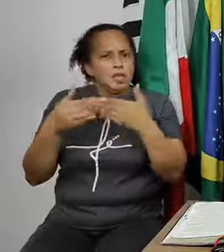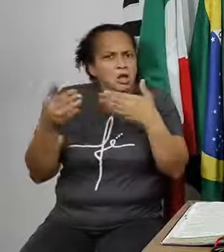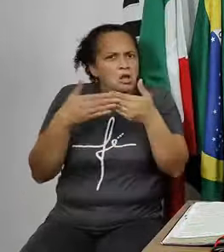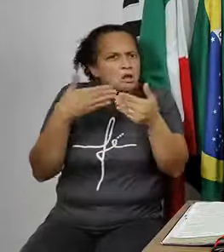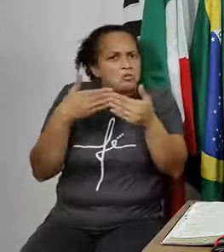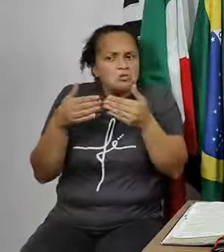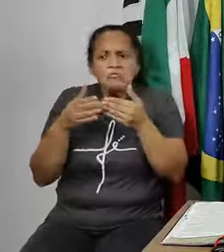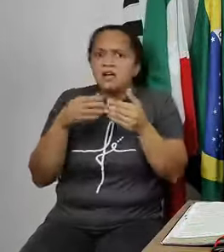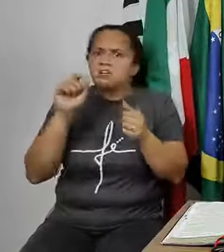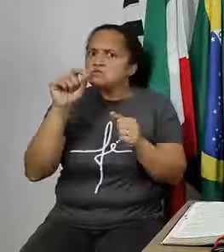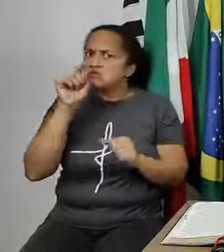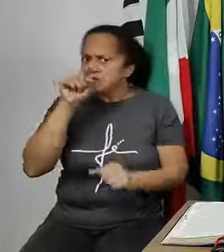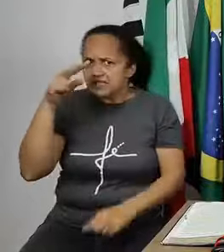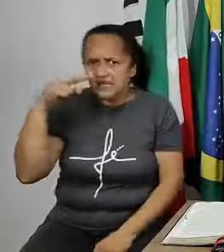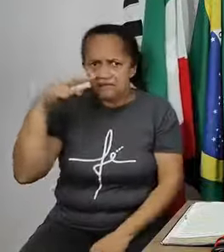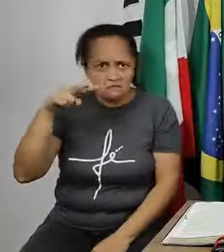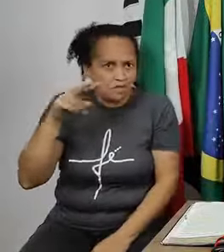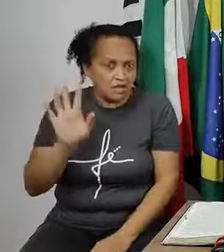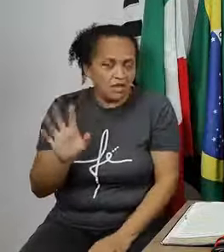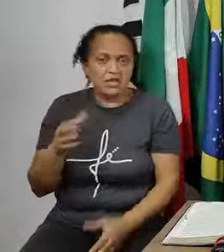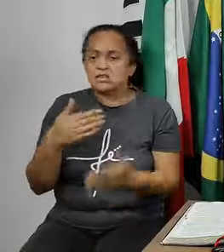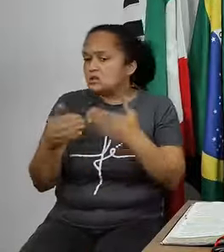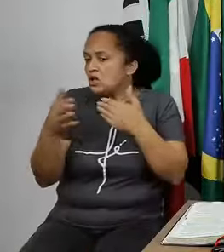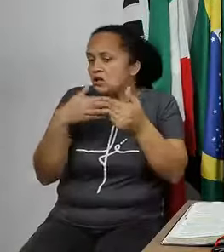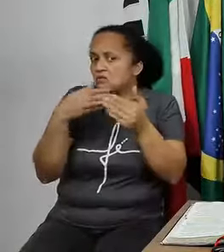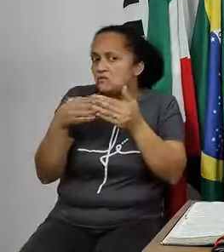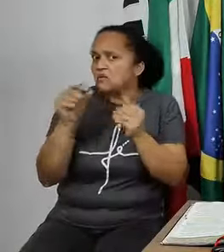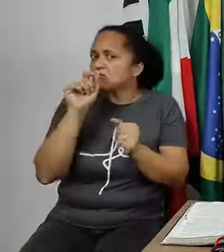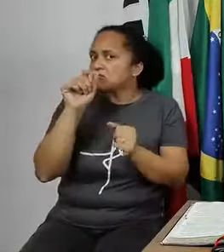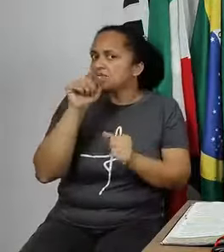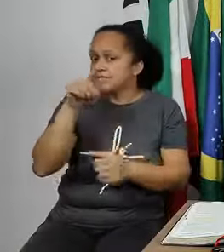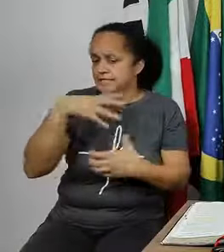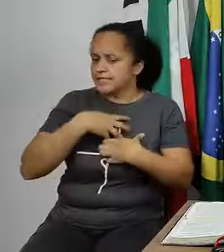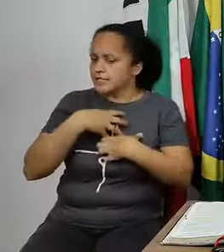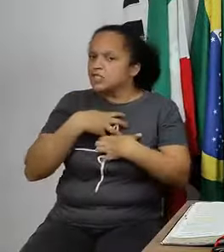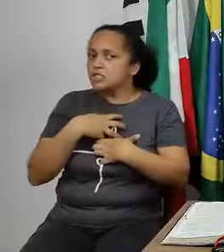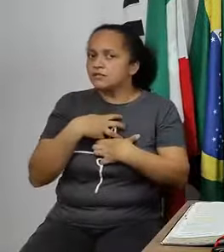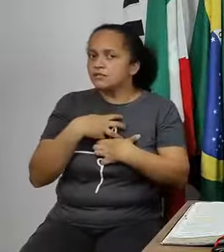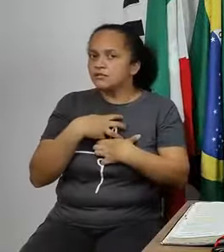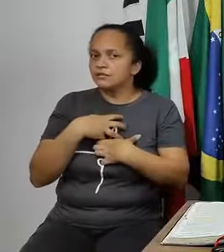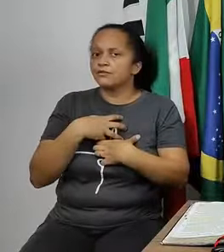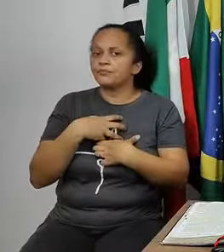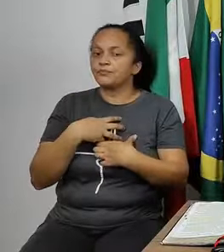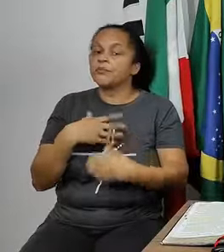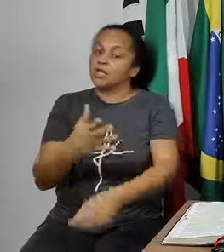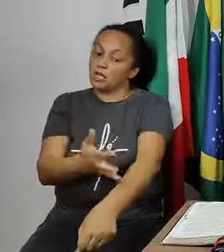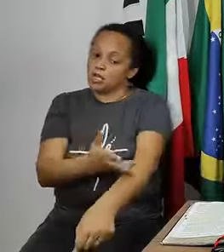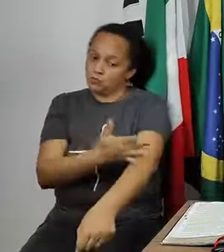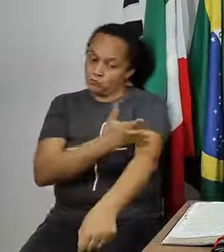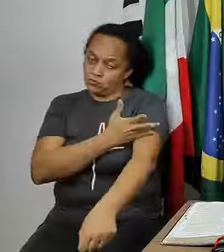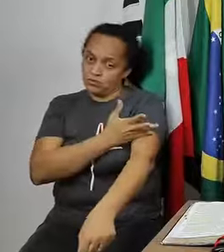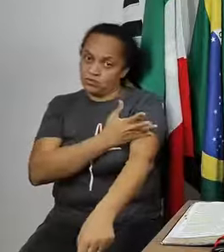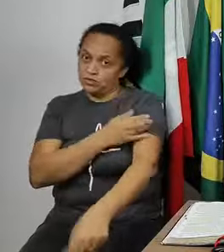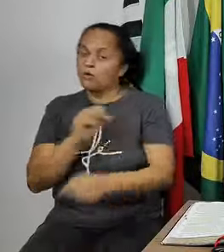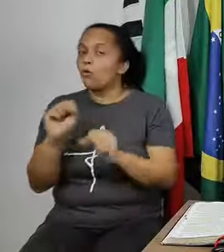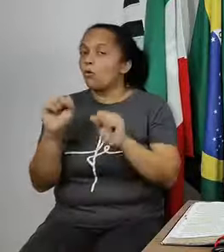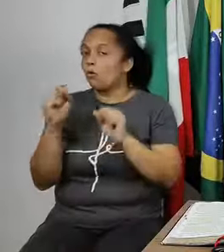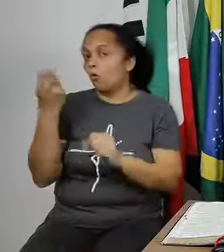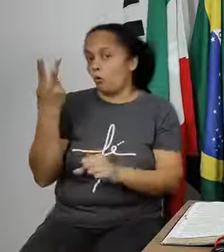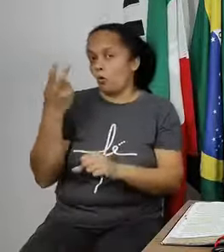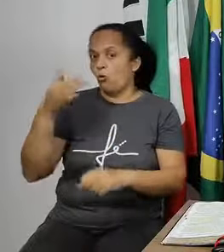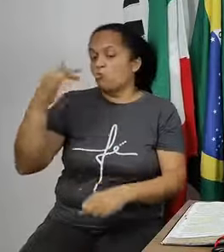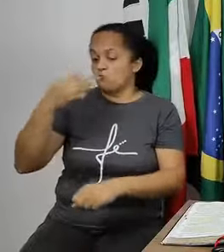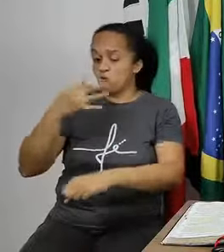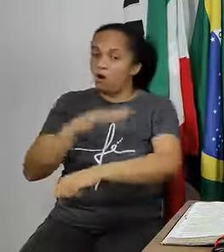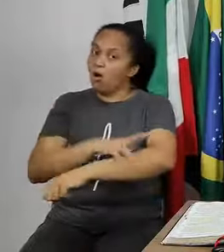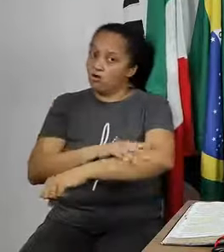vendo, independentemente do que você está sentindo, seja emocionalmente ou seja